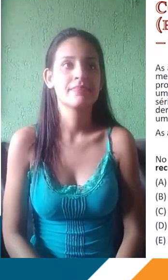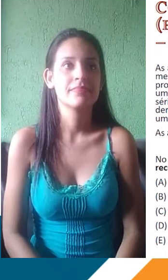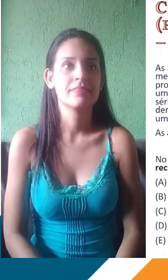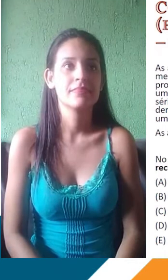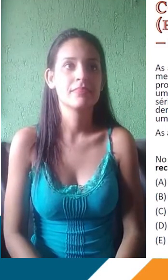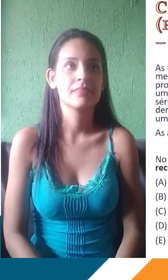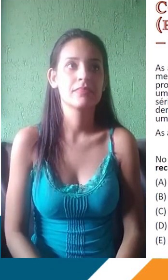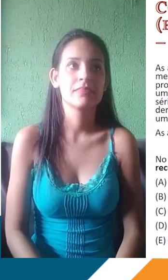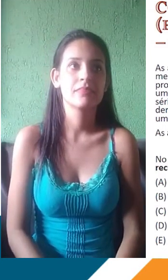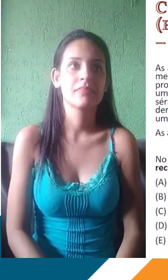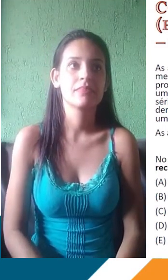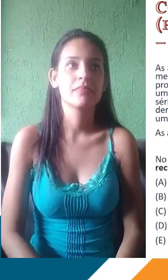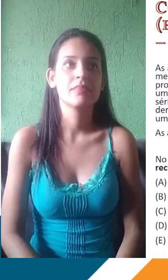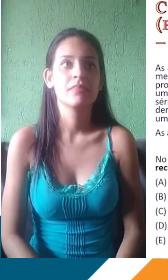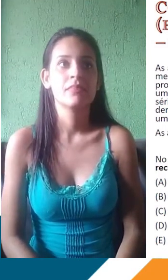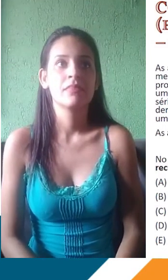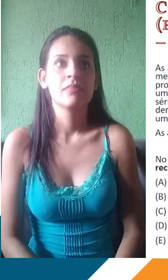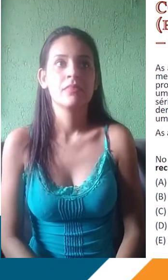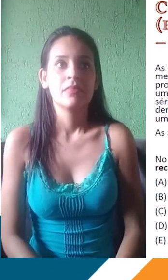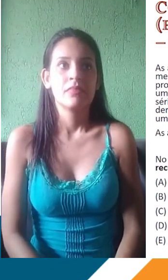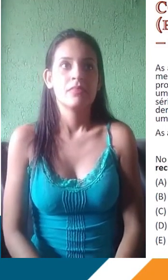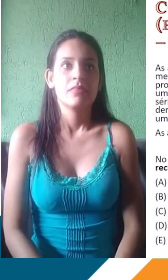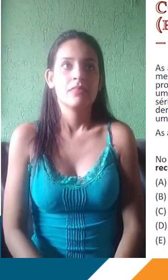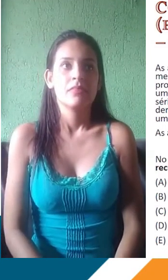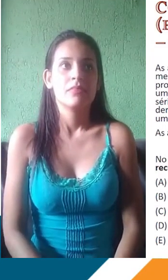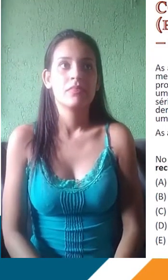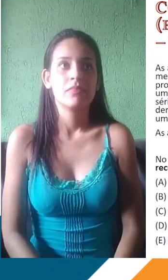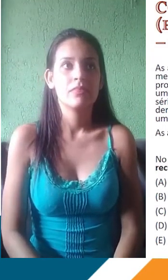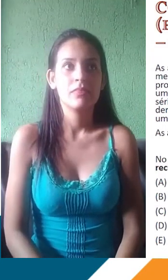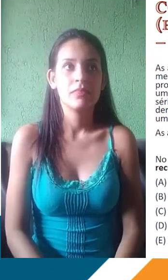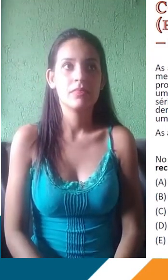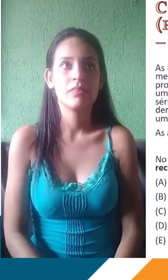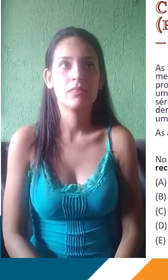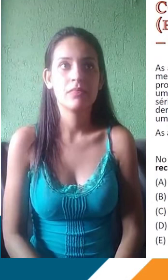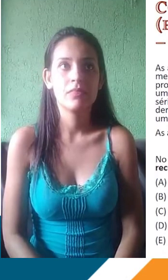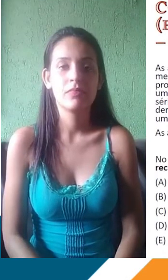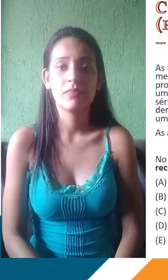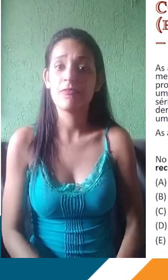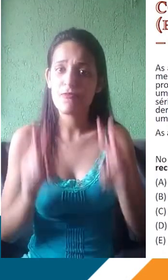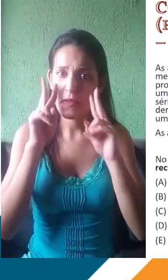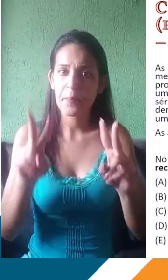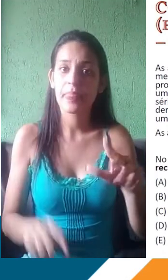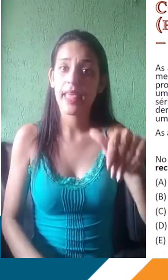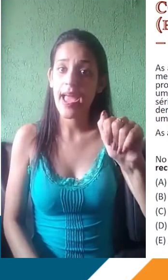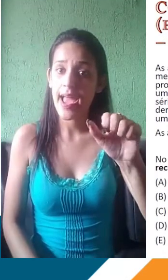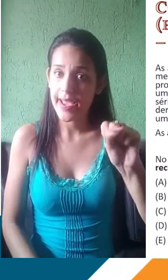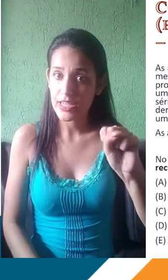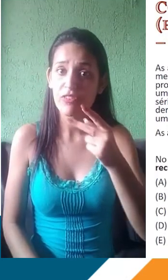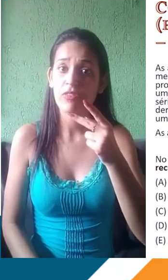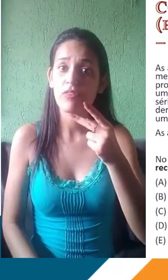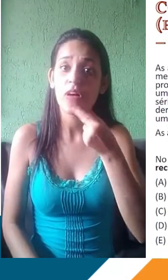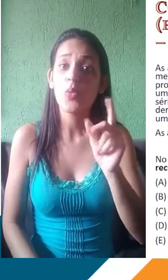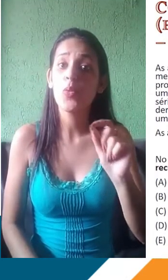recurso linguístico do artigo do pronome, nós vemos essa intensificação, pois, por exemplo, o artigo as ele está